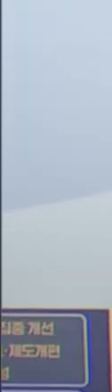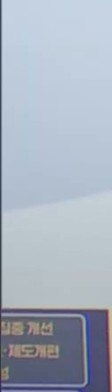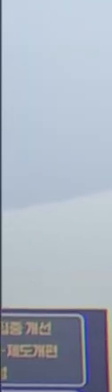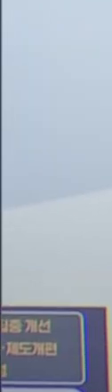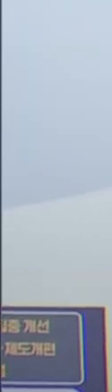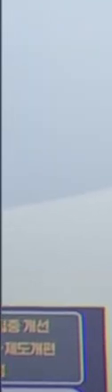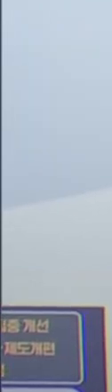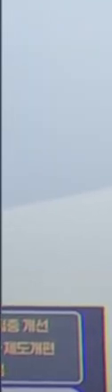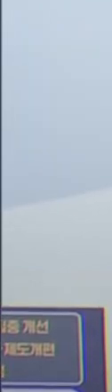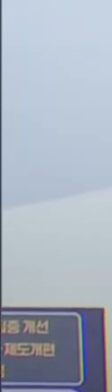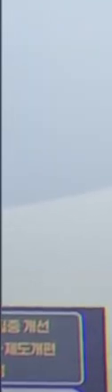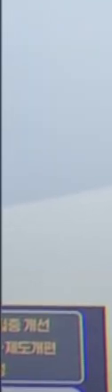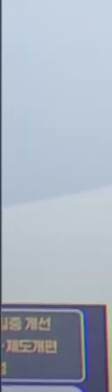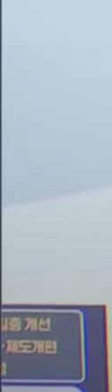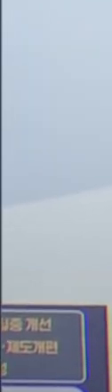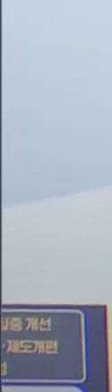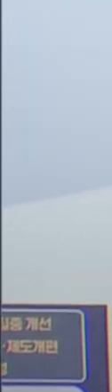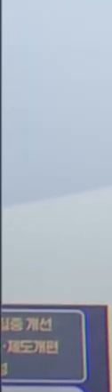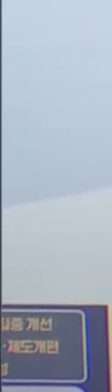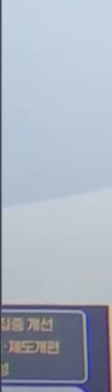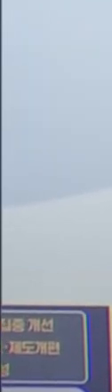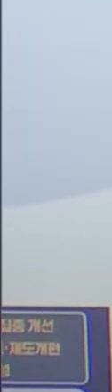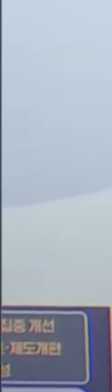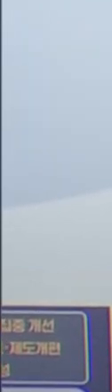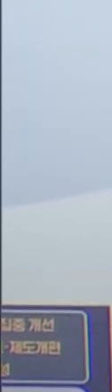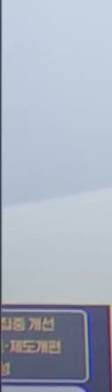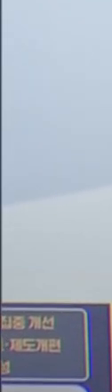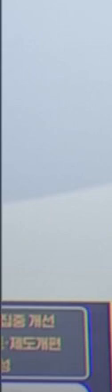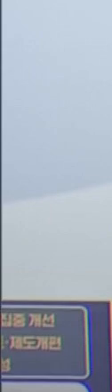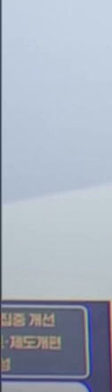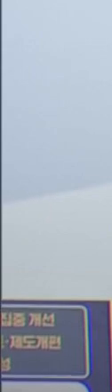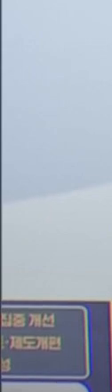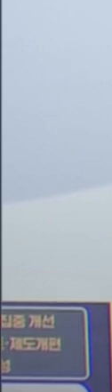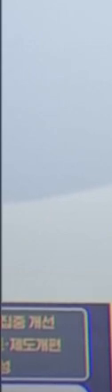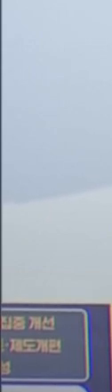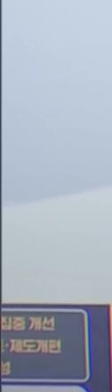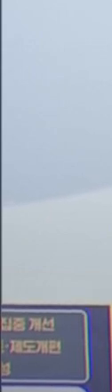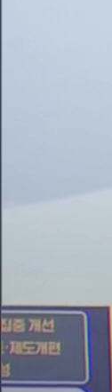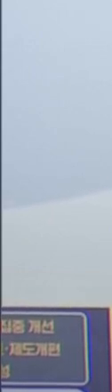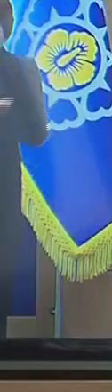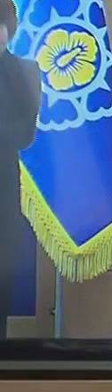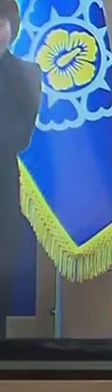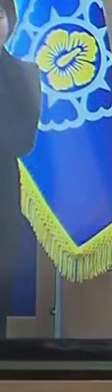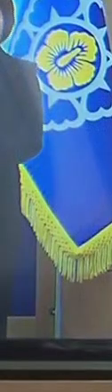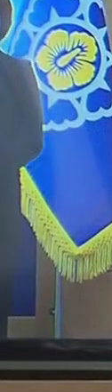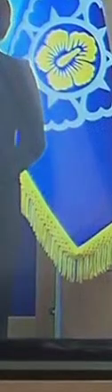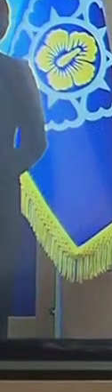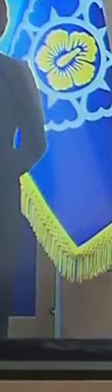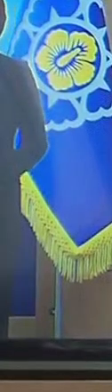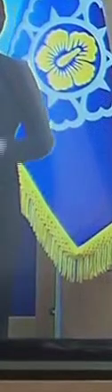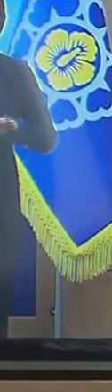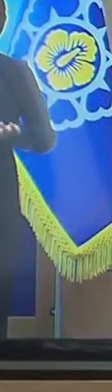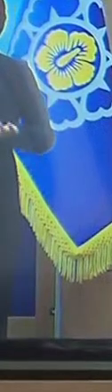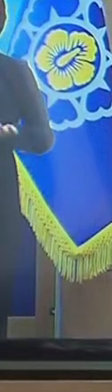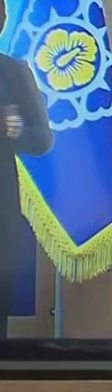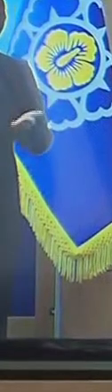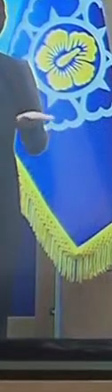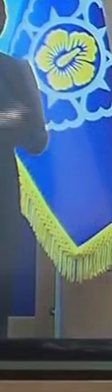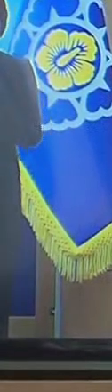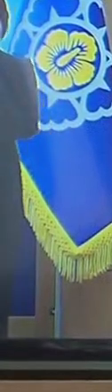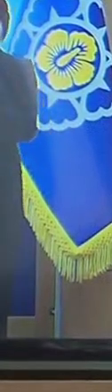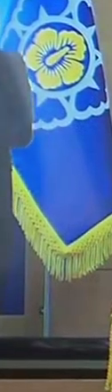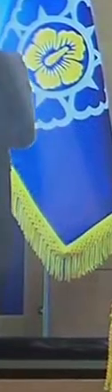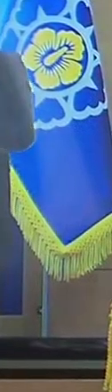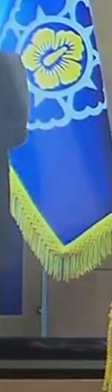것입니다. 그리고 지금 하고 있는 규제 샌드박스라든지 네거티브 규제라든지 기존 하고 있는 것들은 다 그대로